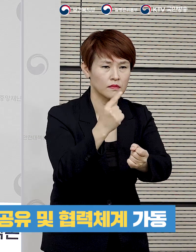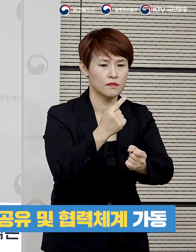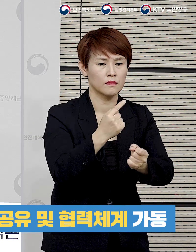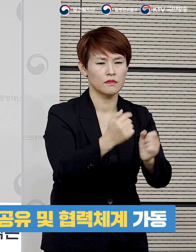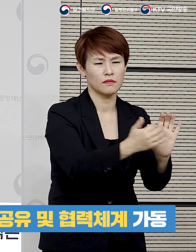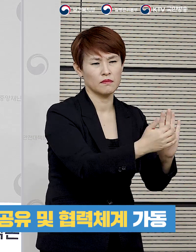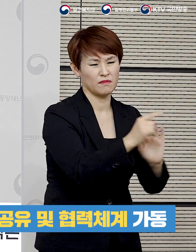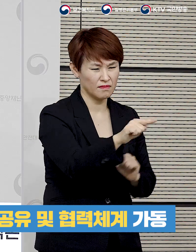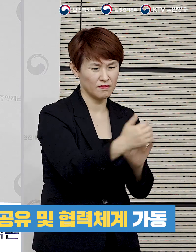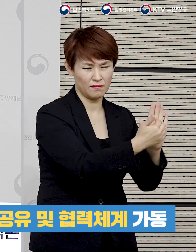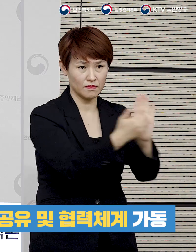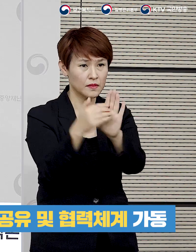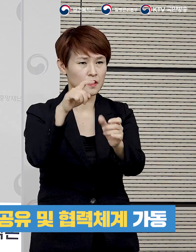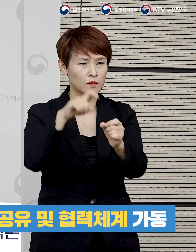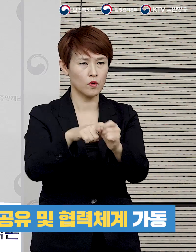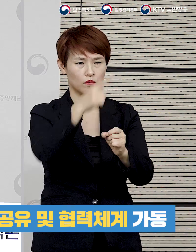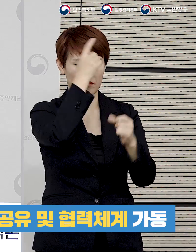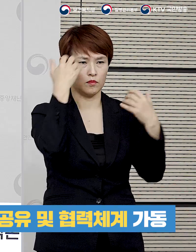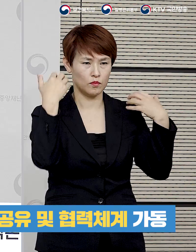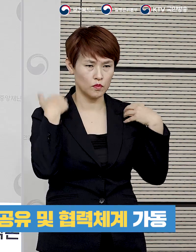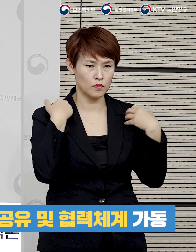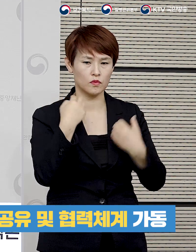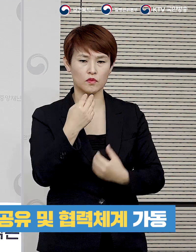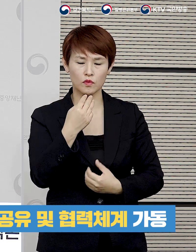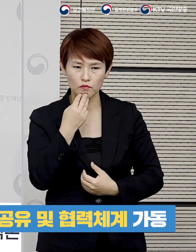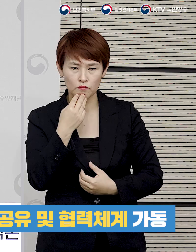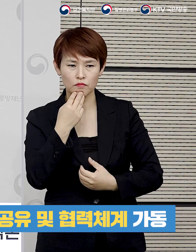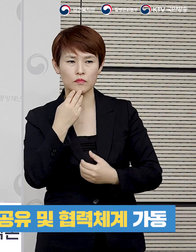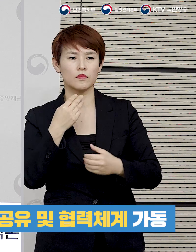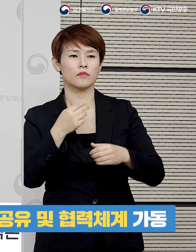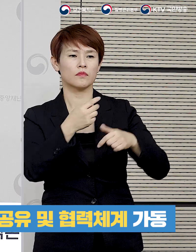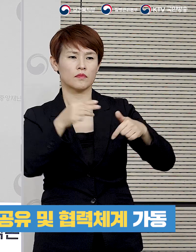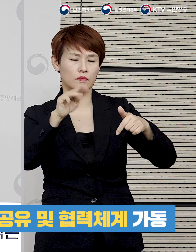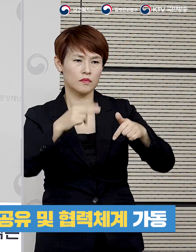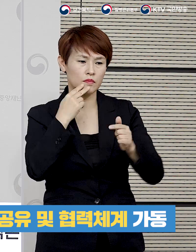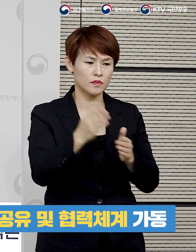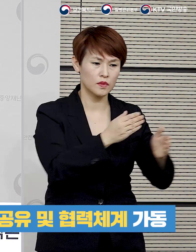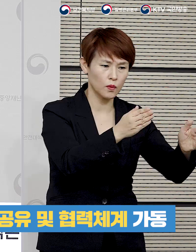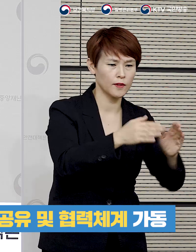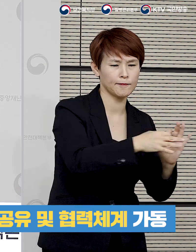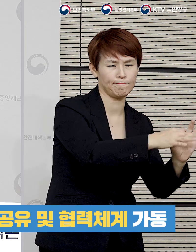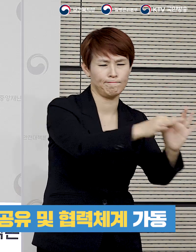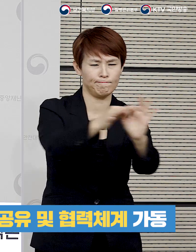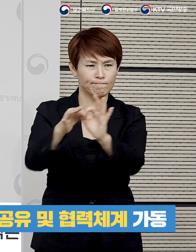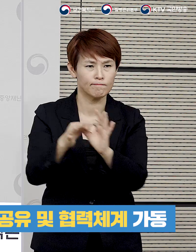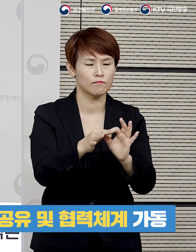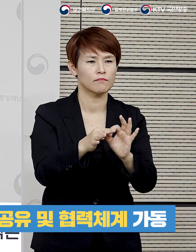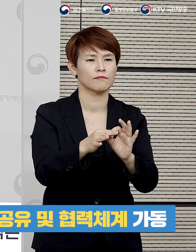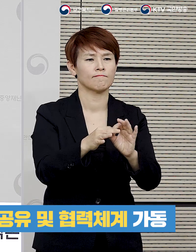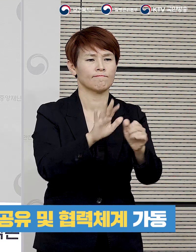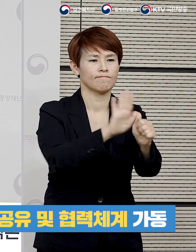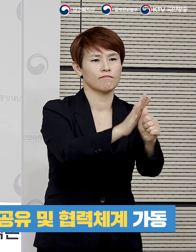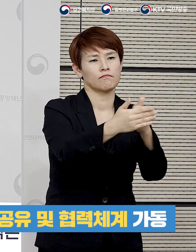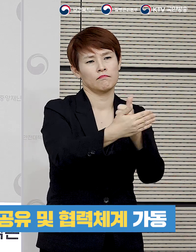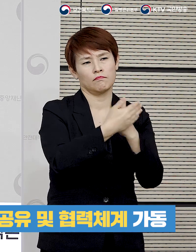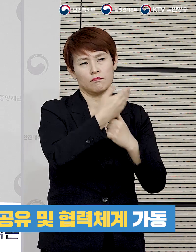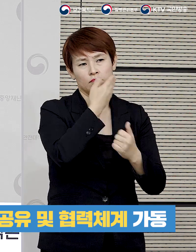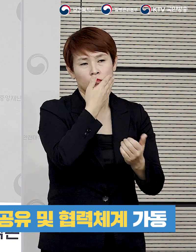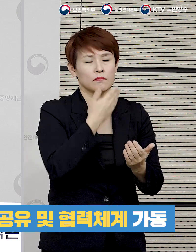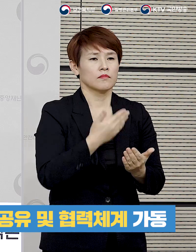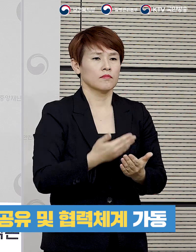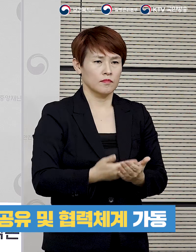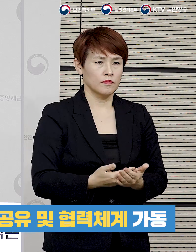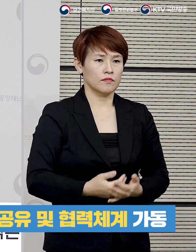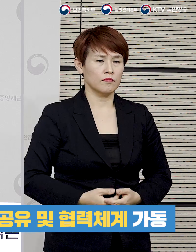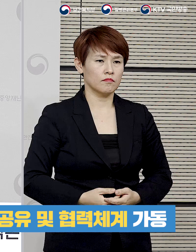전파로 인한 피해를 막기 위해서는 중앙방역당국과 서울, 인천, 경기 등 광역지자체 간의 정보 공유와 협력 체계가